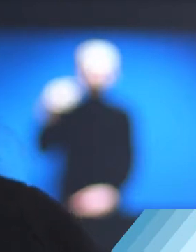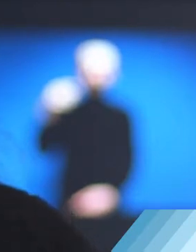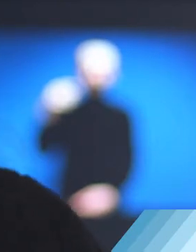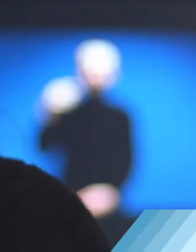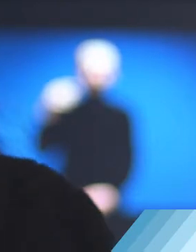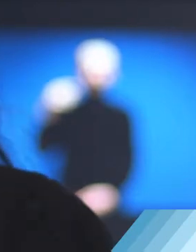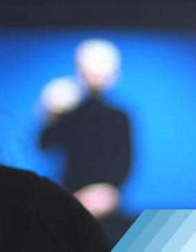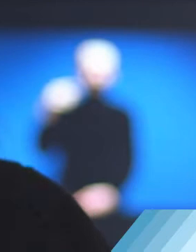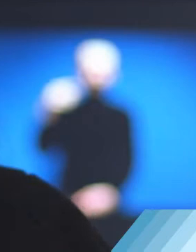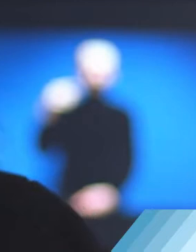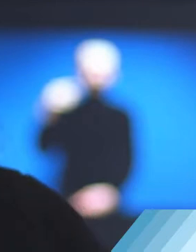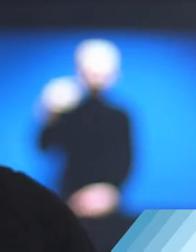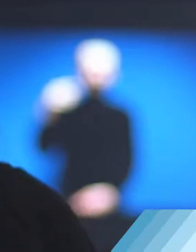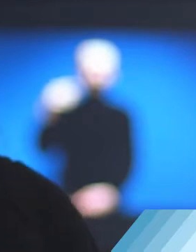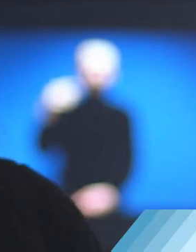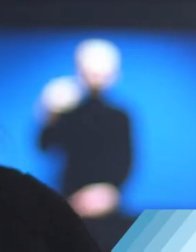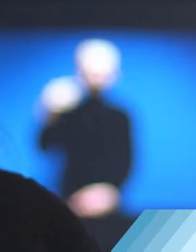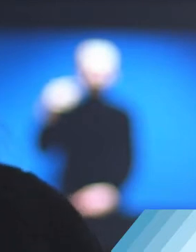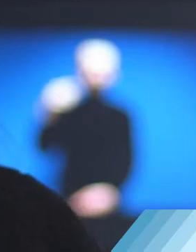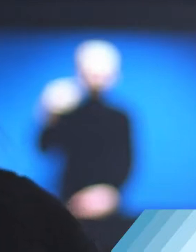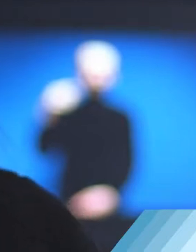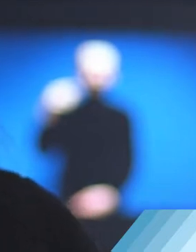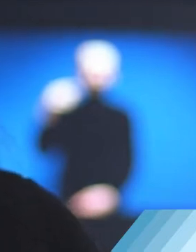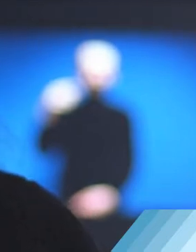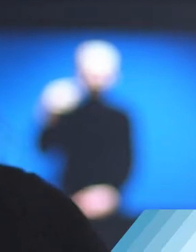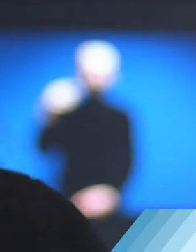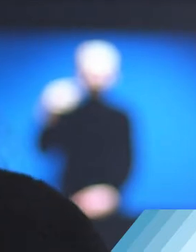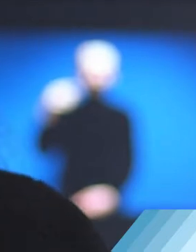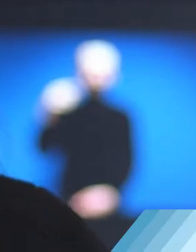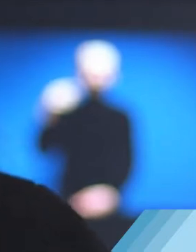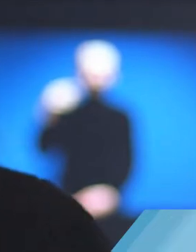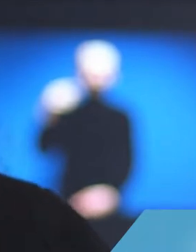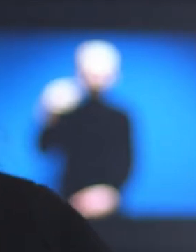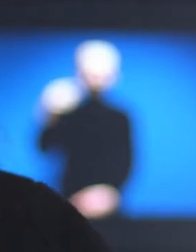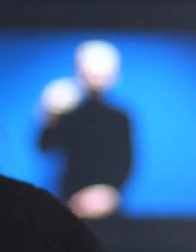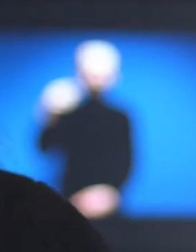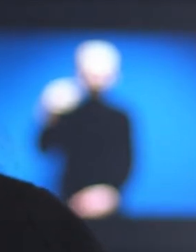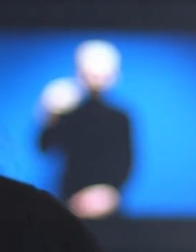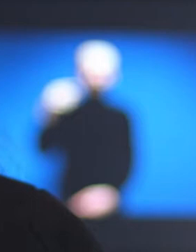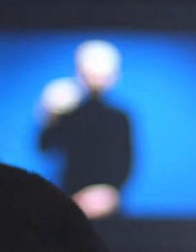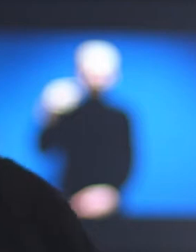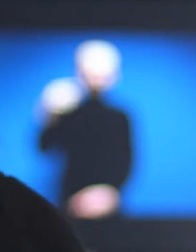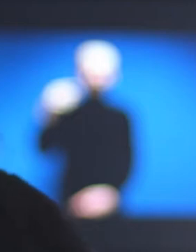experimentale Anwendung an Linguistik-Questionen als Teil des EXPRACT-Programms, welches das Projekt ist.